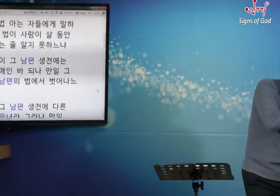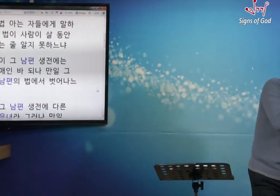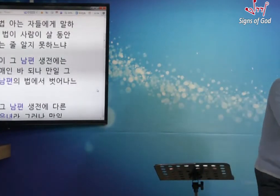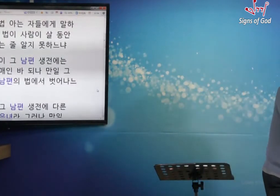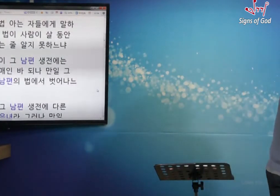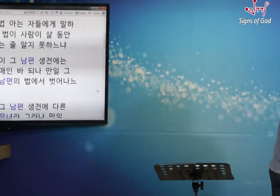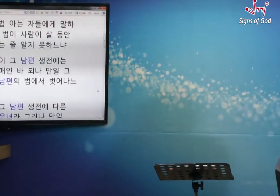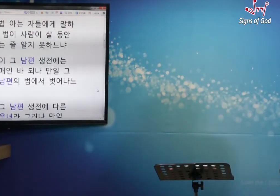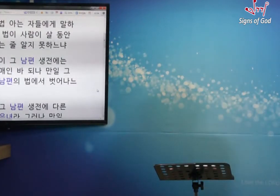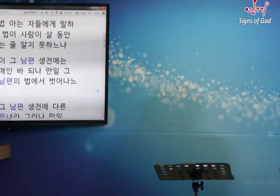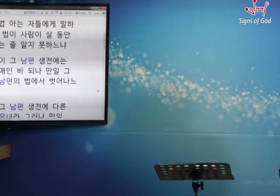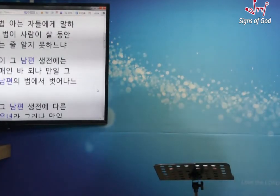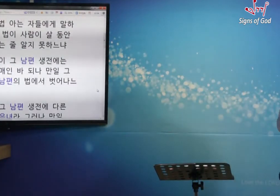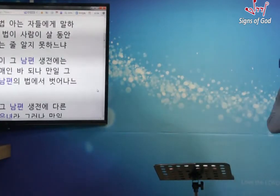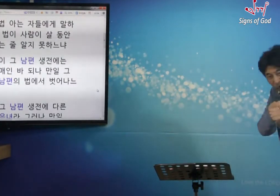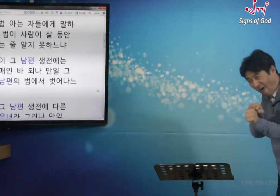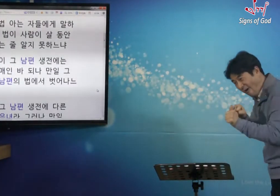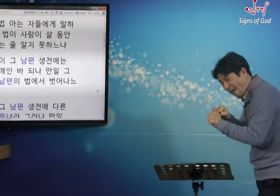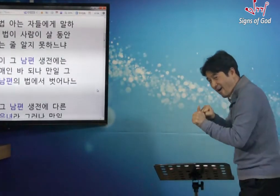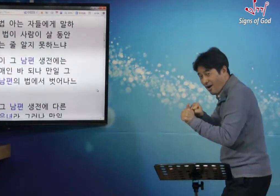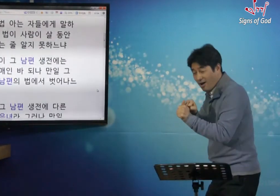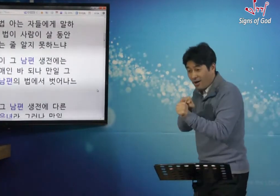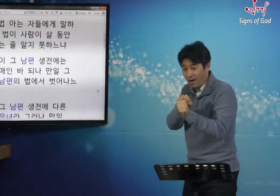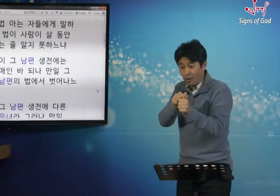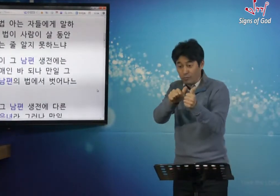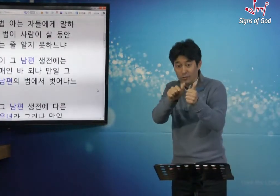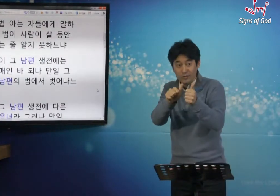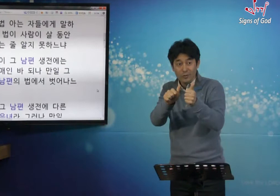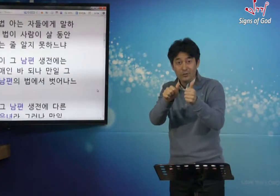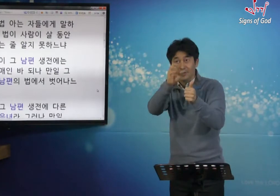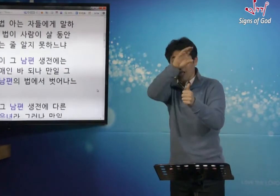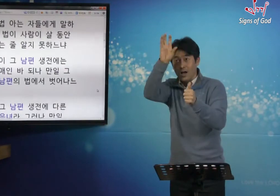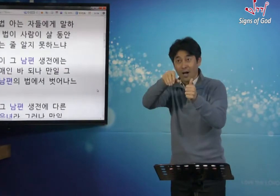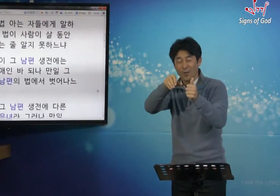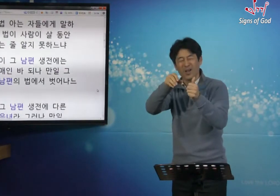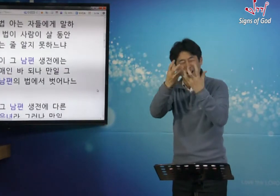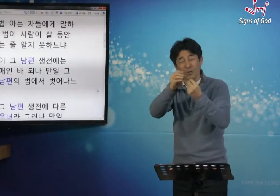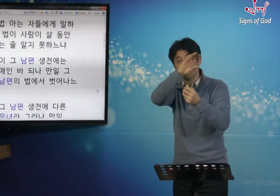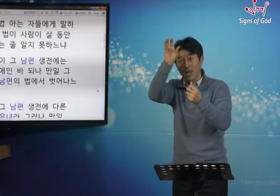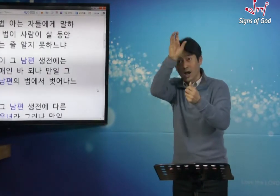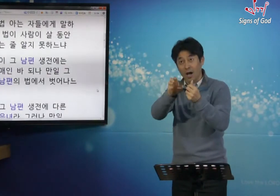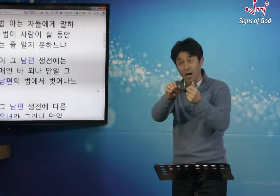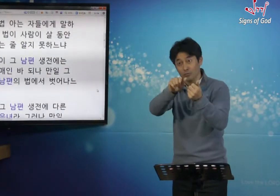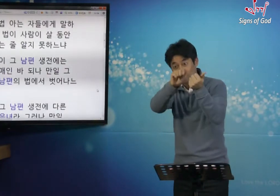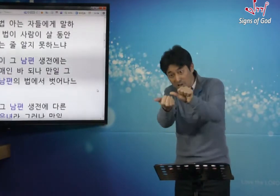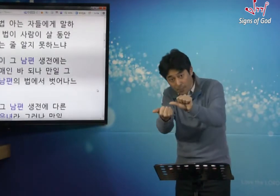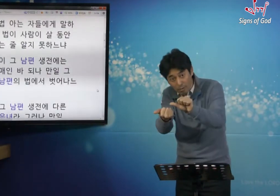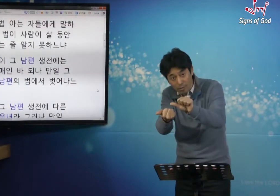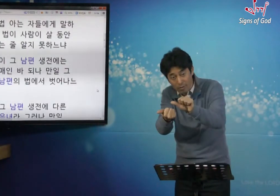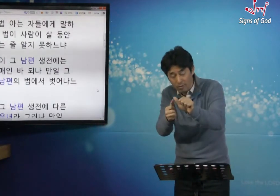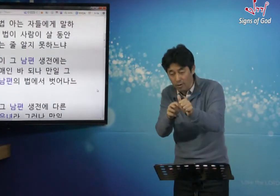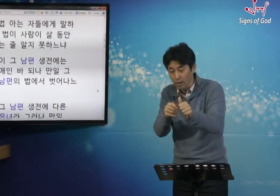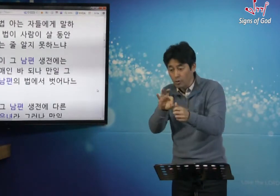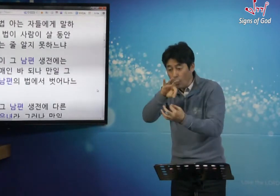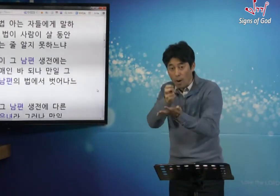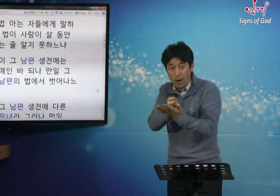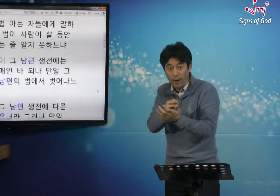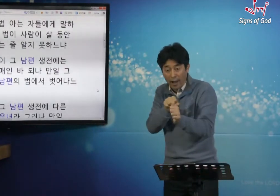율법이 항상 우리를 따라옵니다. 율법이 따라옵니다. 그런데 십자가의 그 죽으심을 통해서